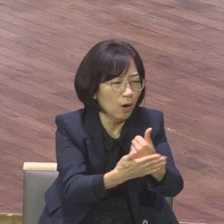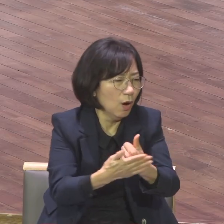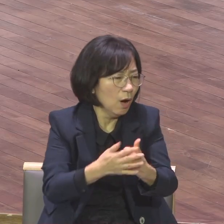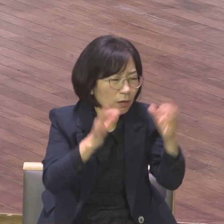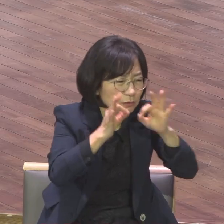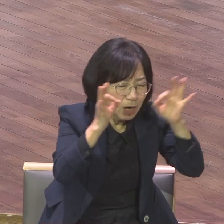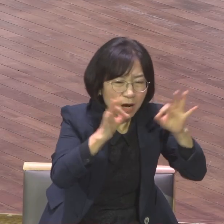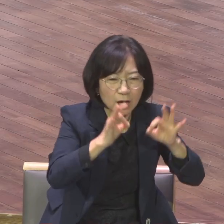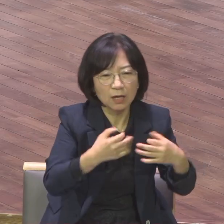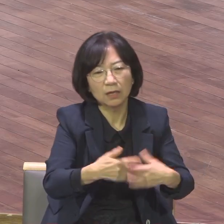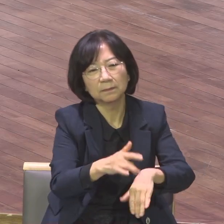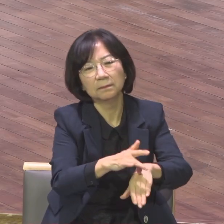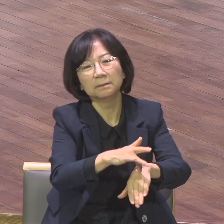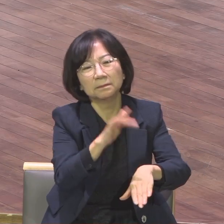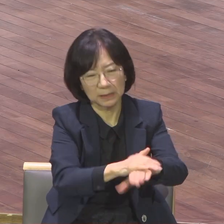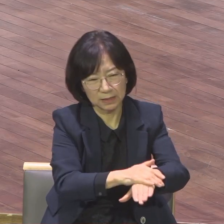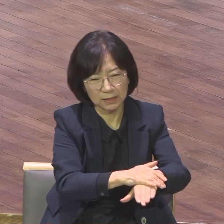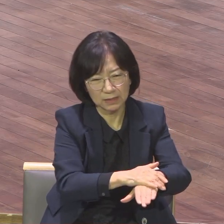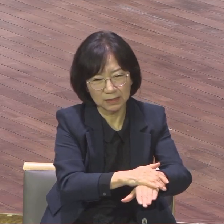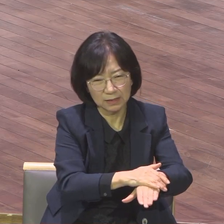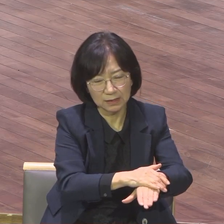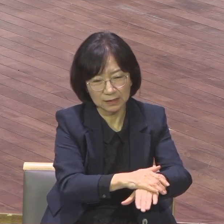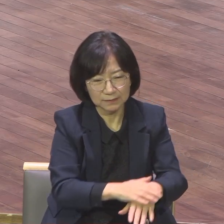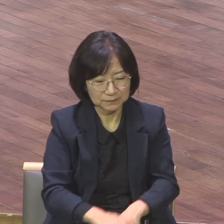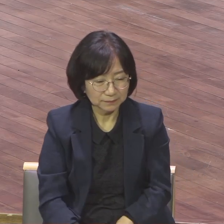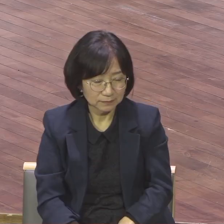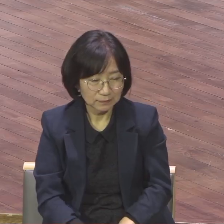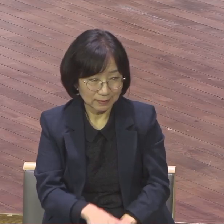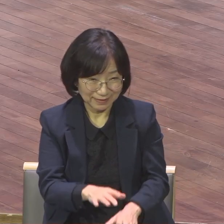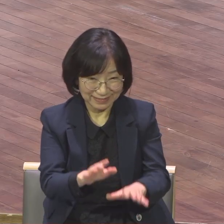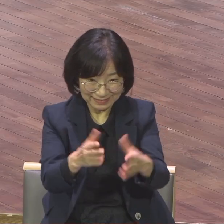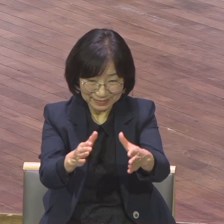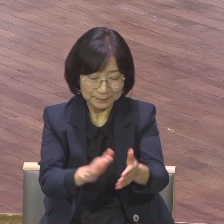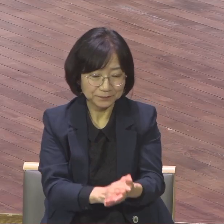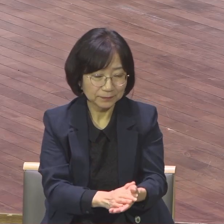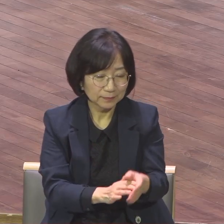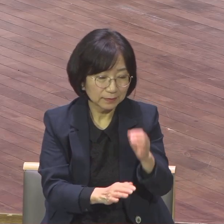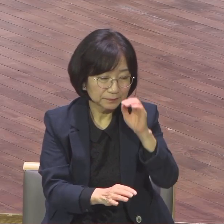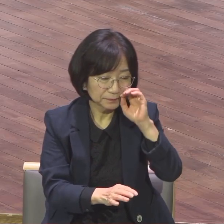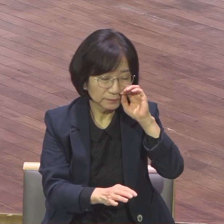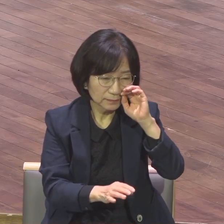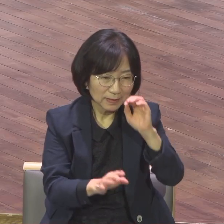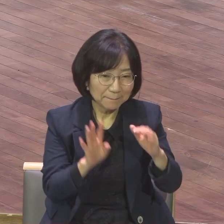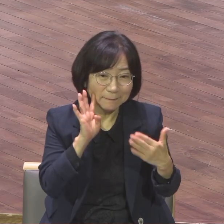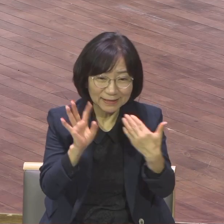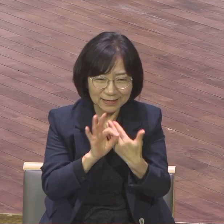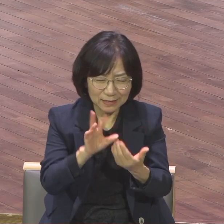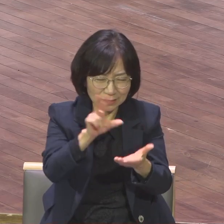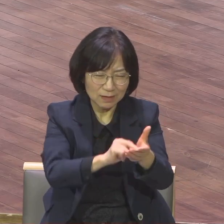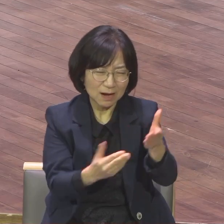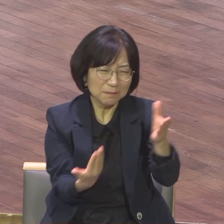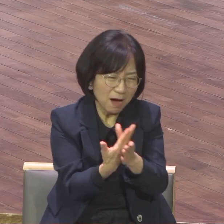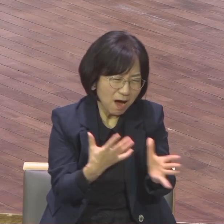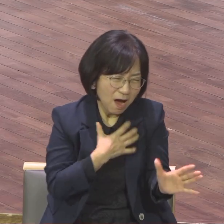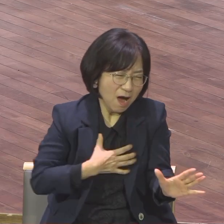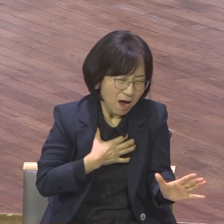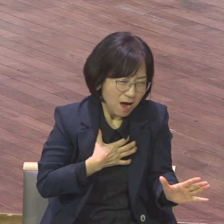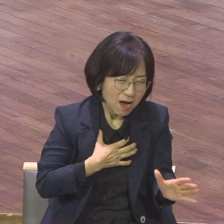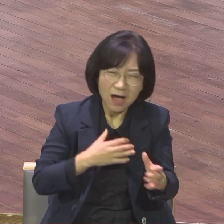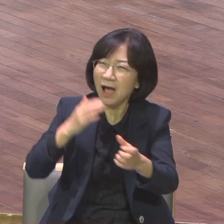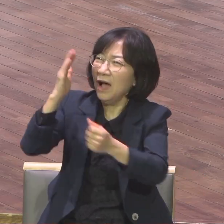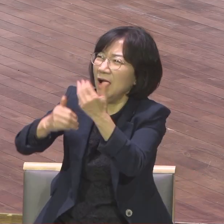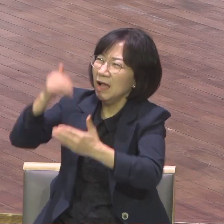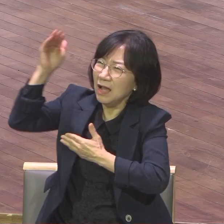노력했어요. 늘 어려움이 왔을 때 하나님이 신호인 줄 알고 주야라고 무릎을 꿇어야 되는데, 기도 굴로